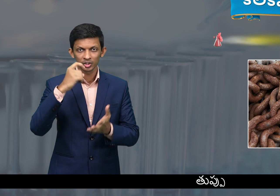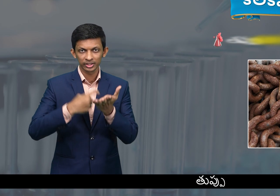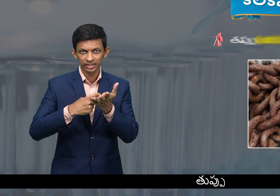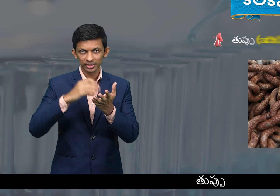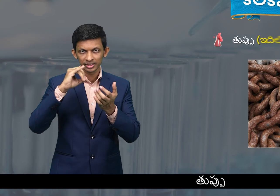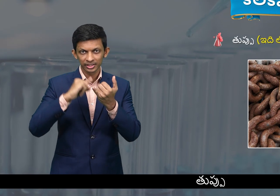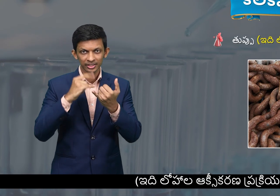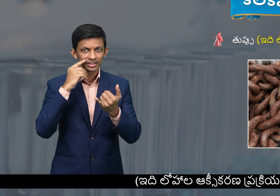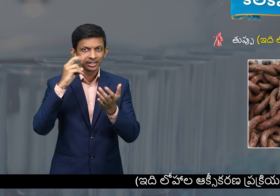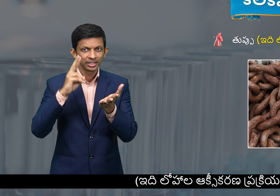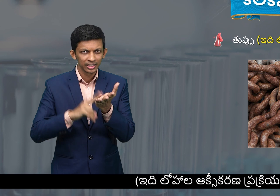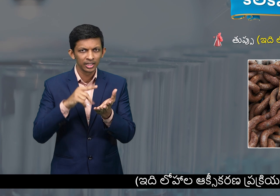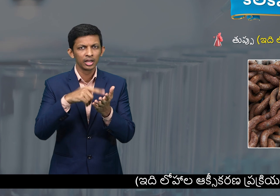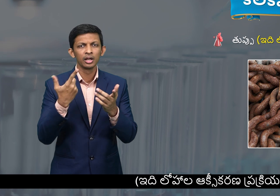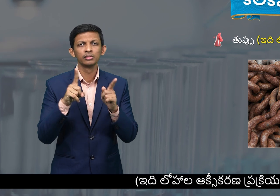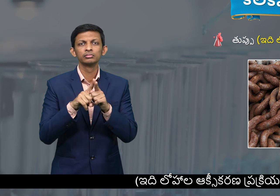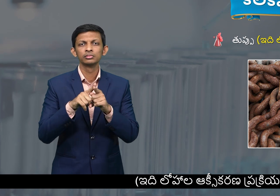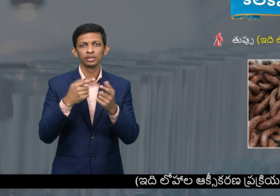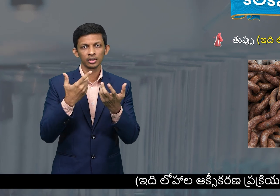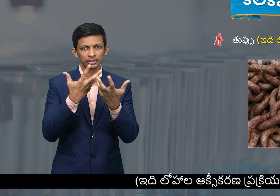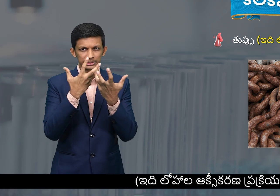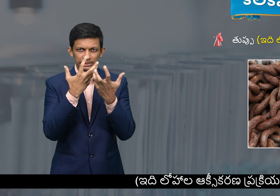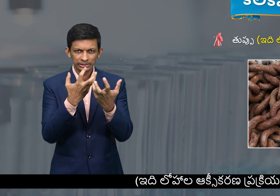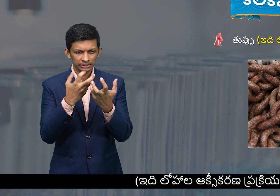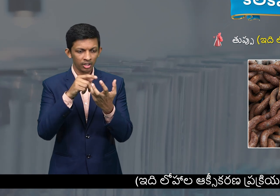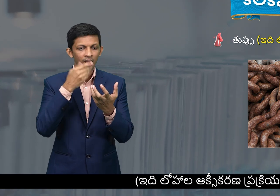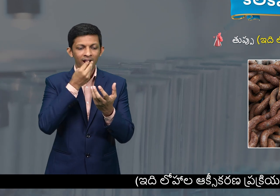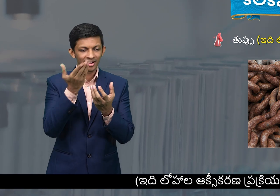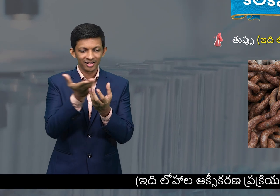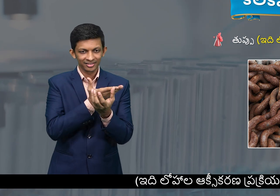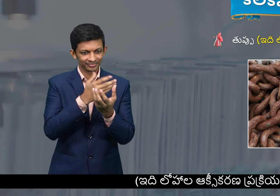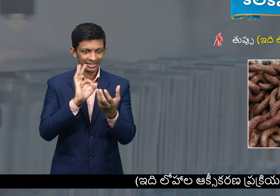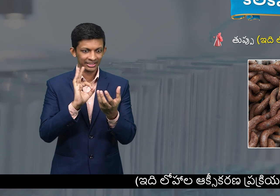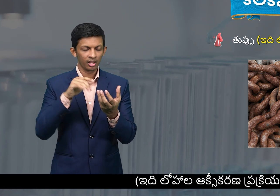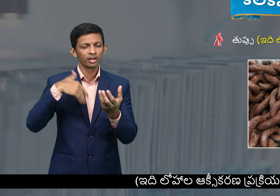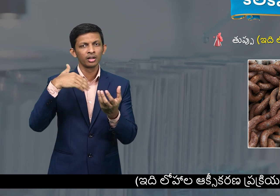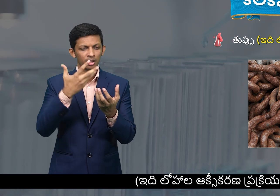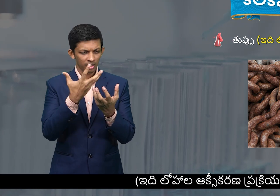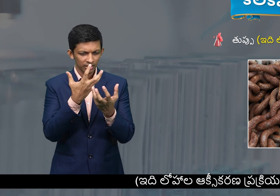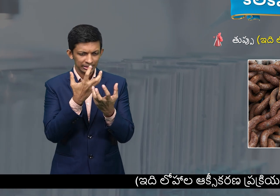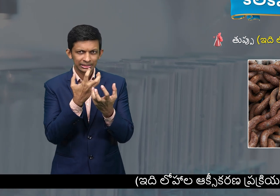తుప్పు, ఇది లోహాల ఆక్సీకరణ ప్రక్రియ.